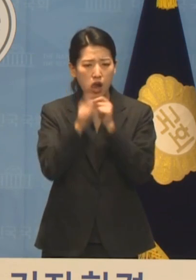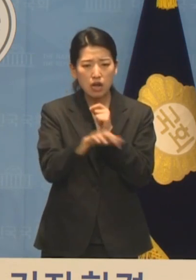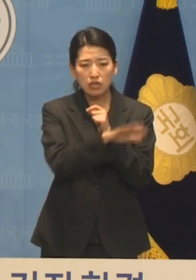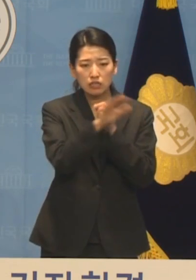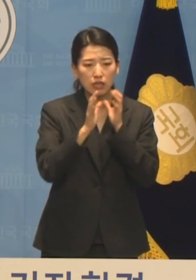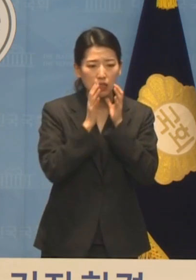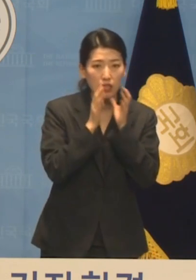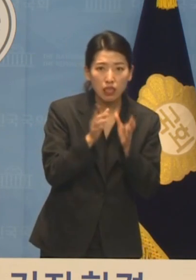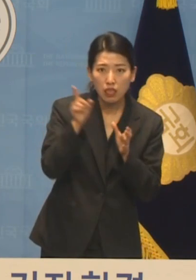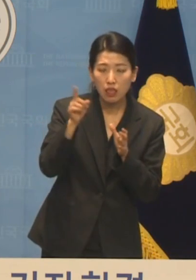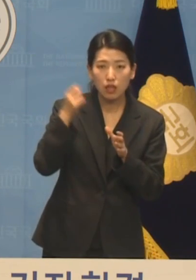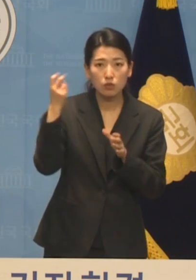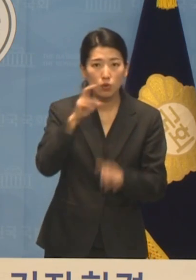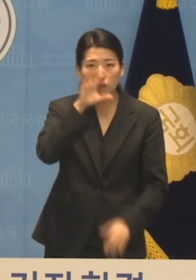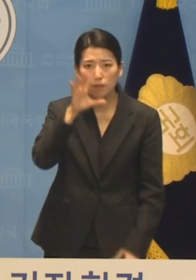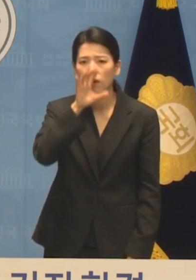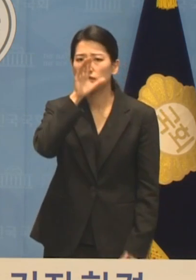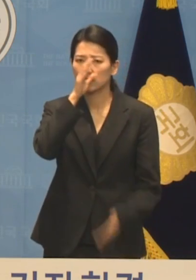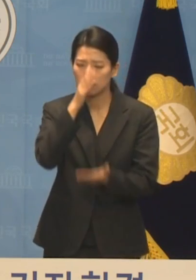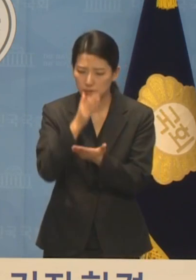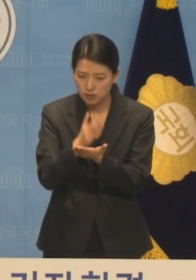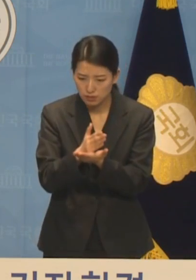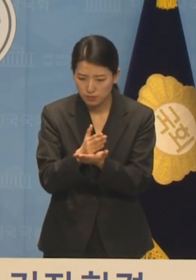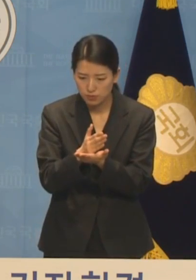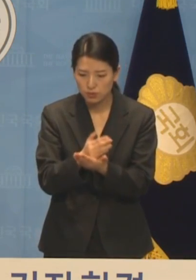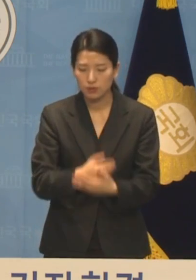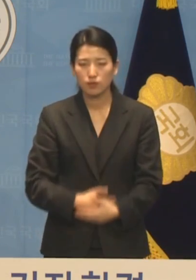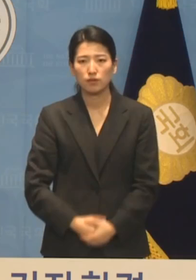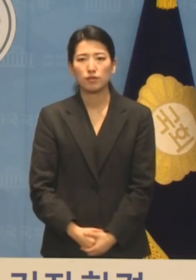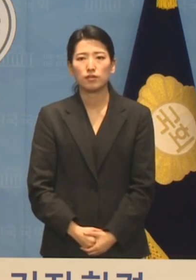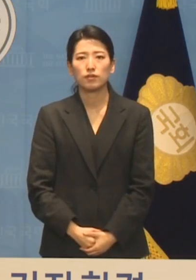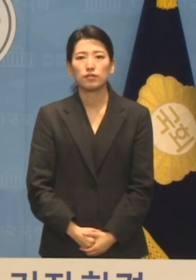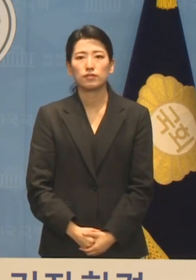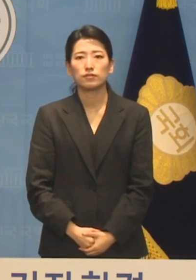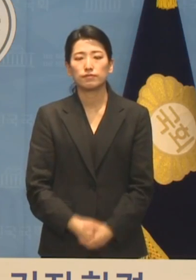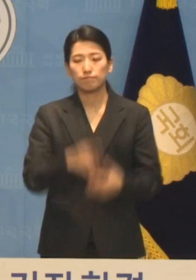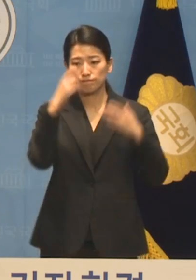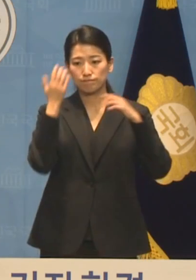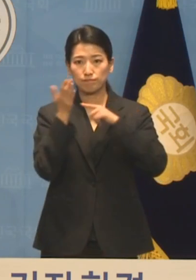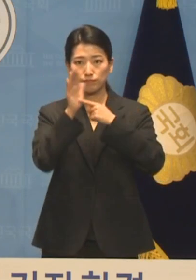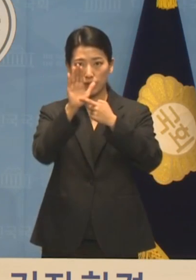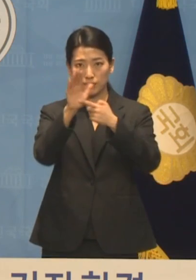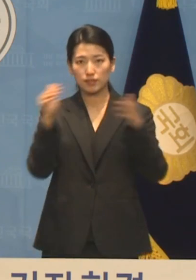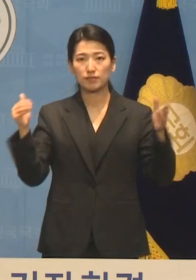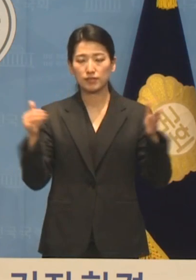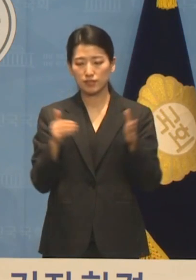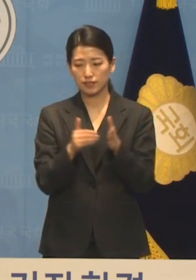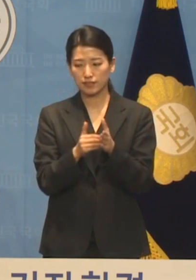농락당하시지 않으시기를 간절히 바랍니다. 이상으로 마치겠습니다.